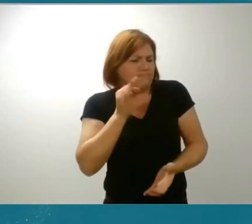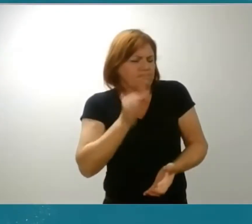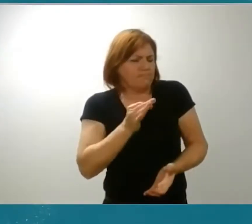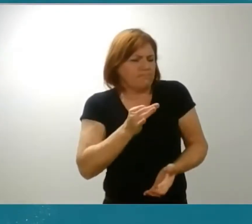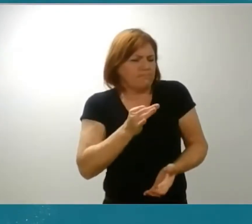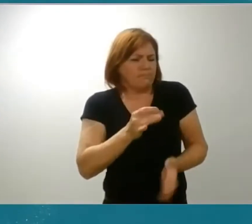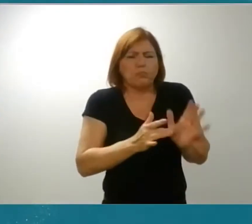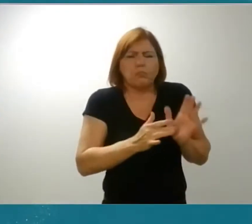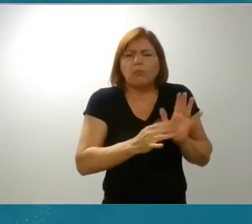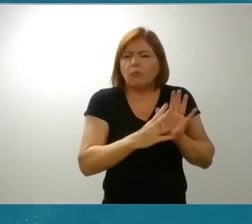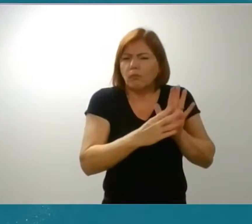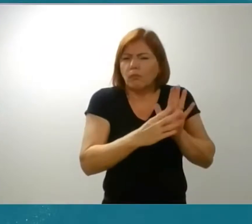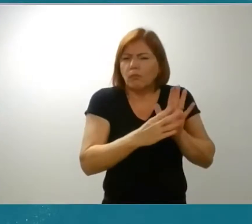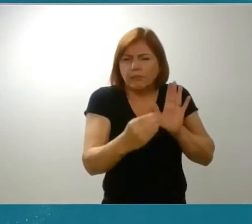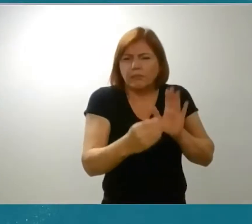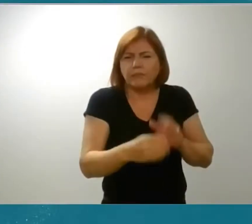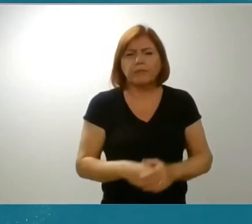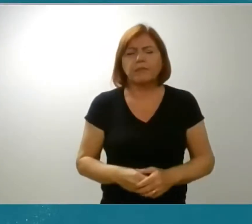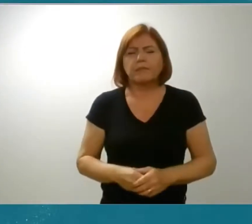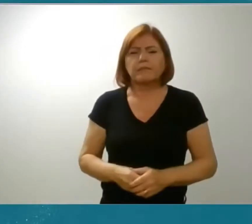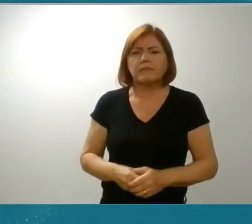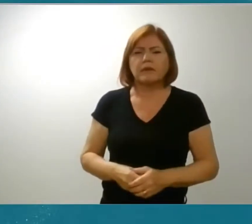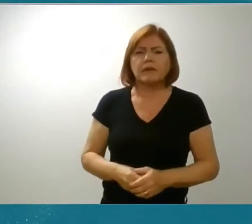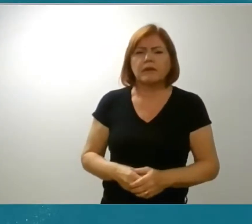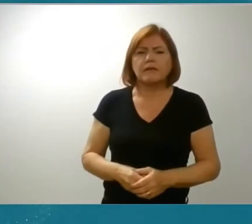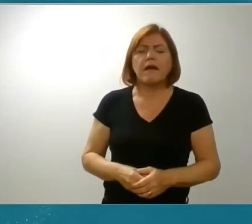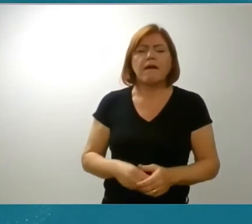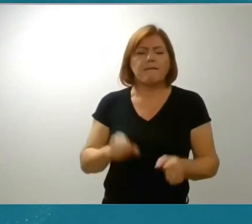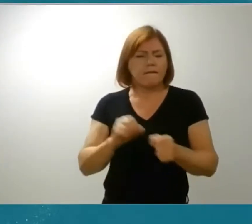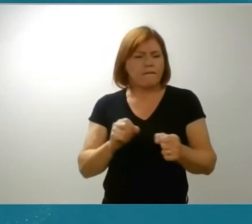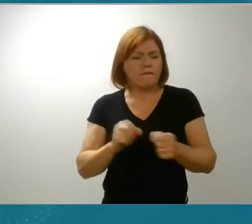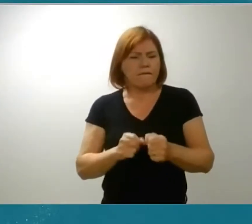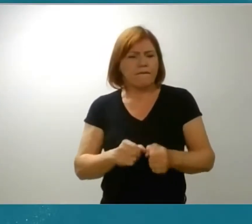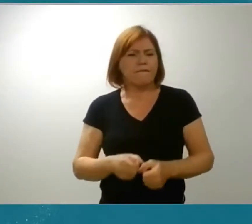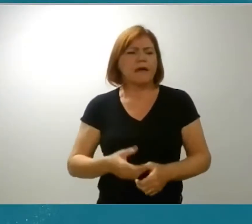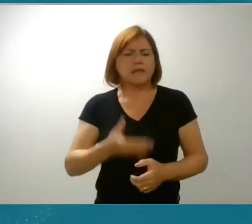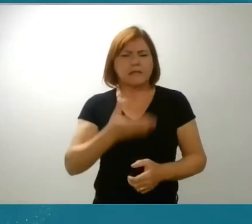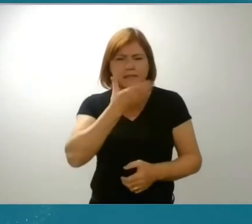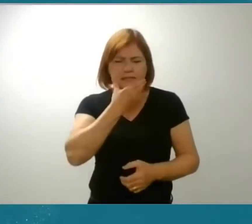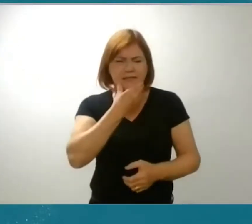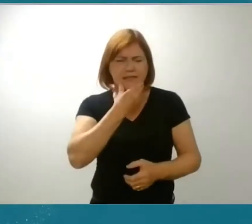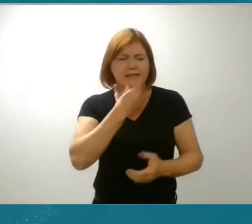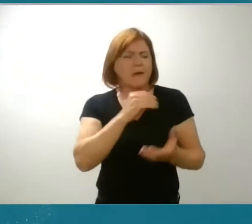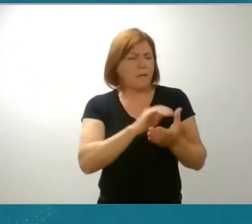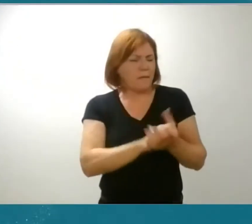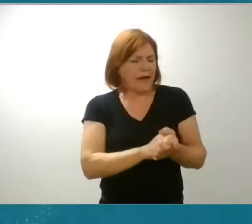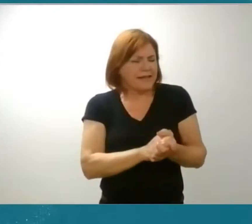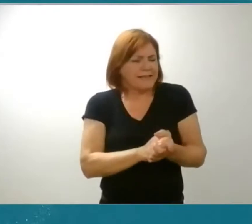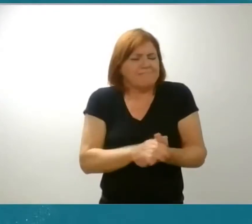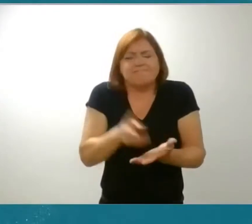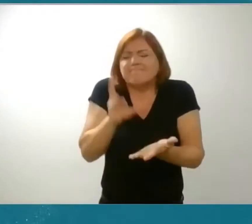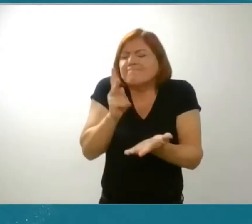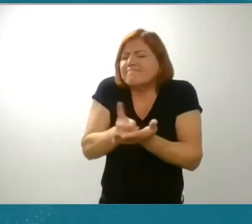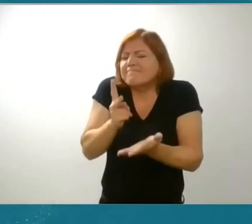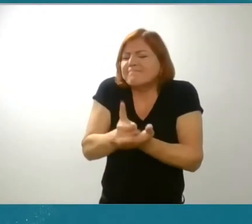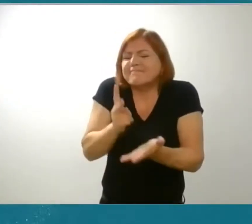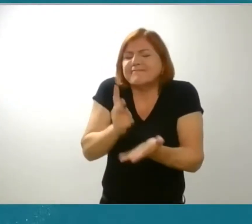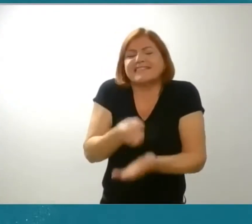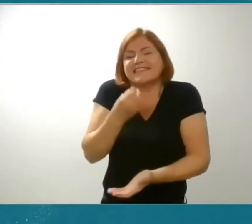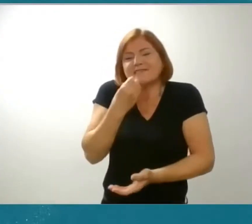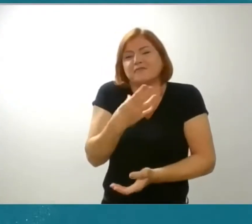ao seu marido sempre o bem, nunca o mal. Coisa boa, né? Ela escolhe, vou ler direto na King